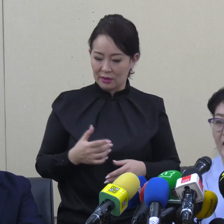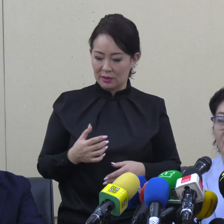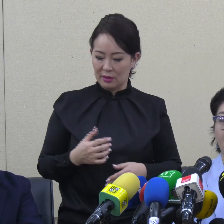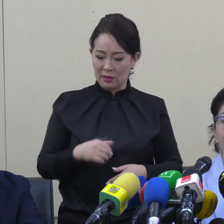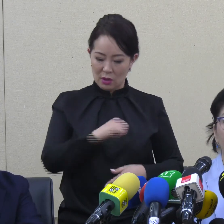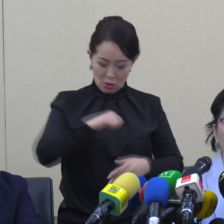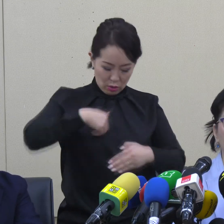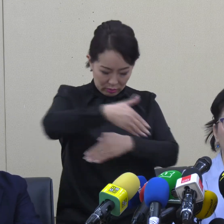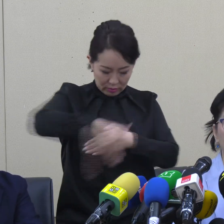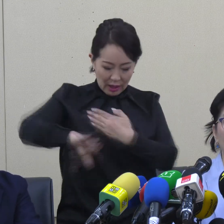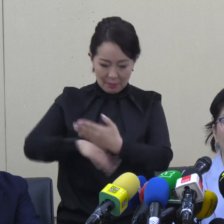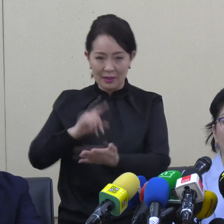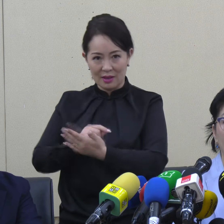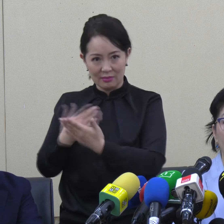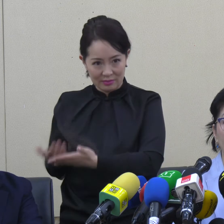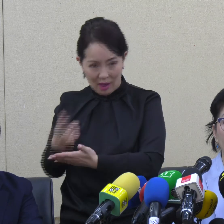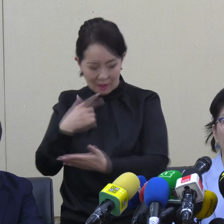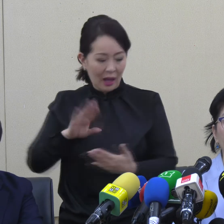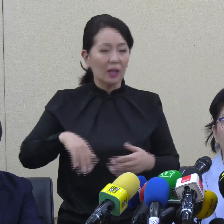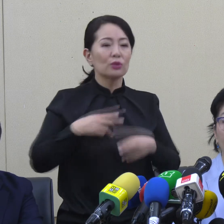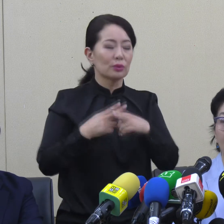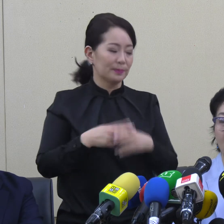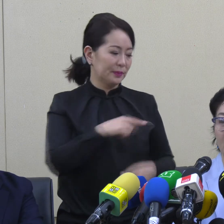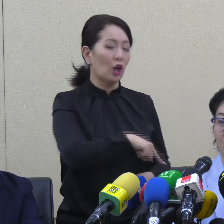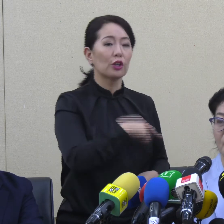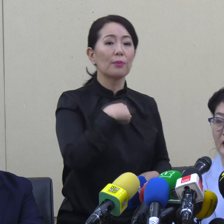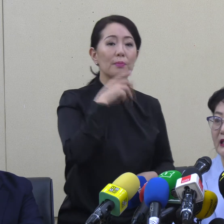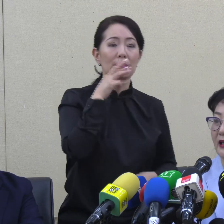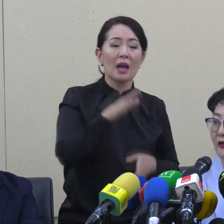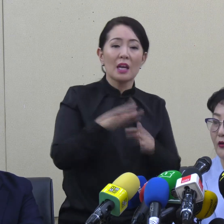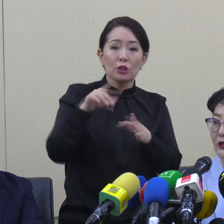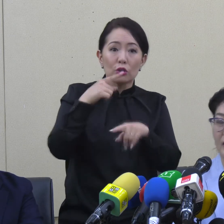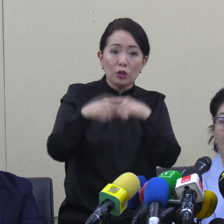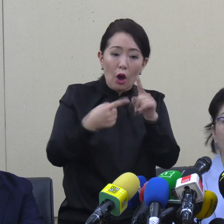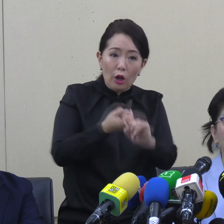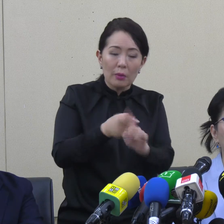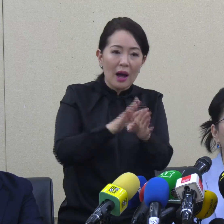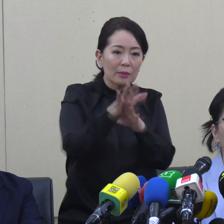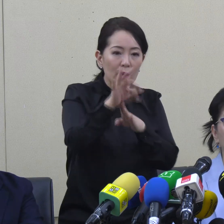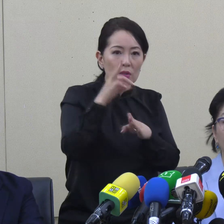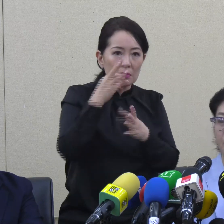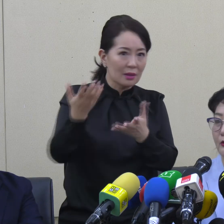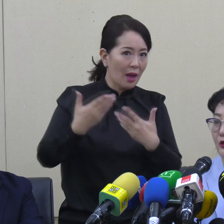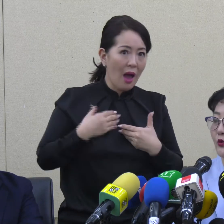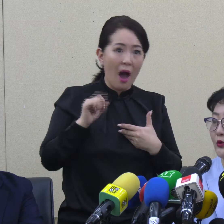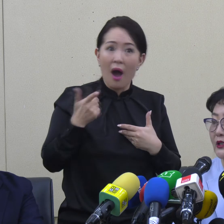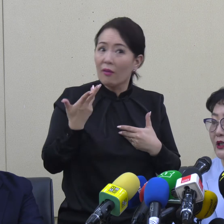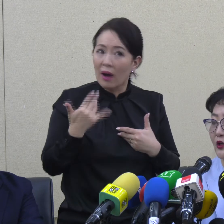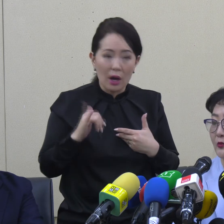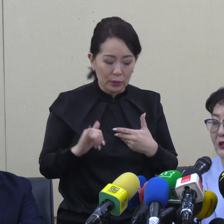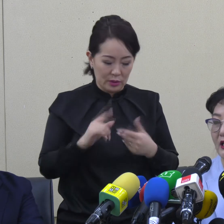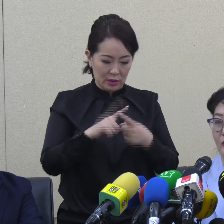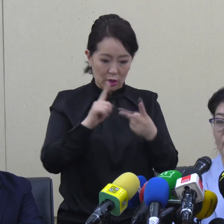За энэ бол одоо тухайн бид нар одоогоор энэ талаар ямар нэгэн аль ёсны мэдээлэл аваагүй байна. А хэрвээ одоо явна гэвэл энэ бол бас хувь